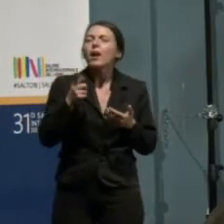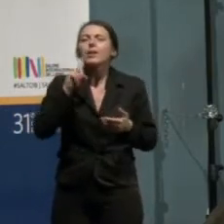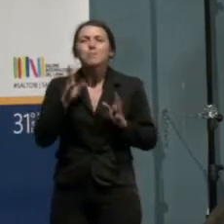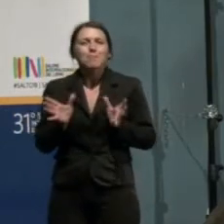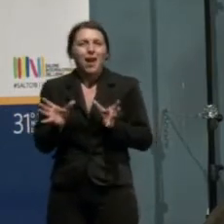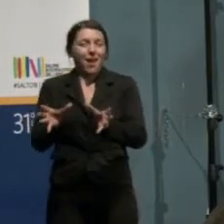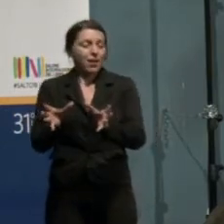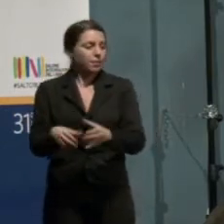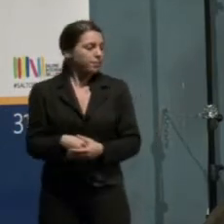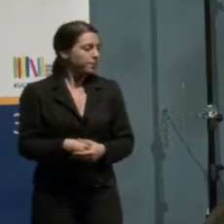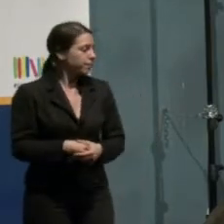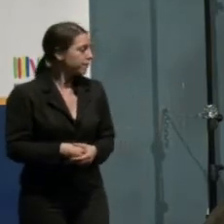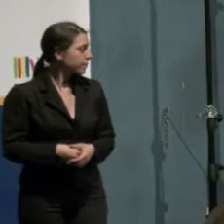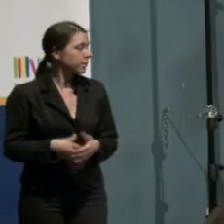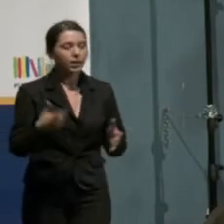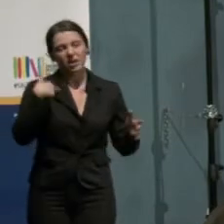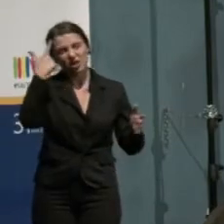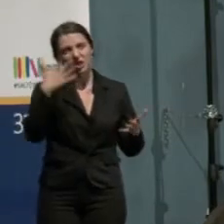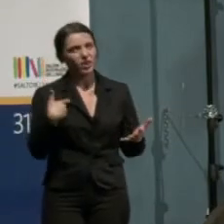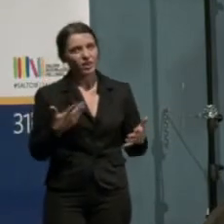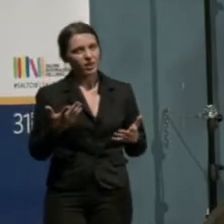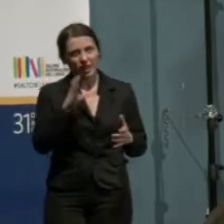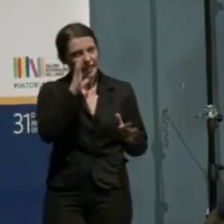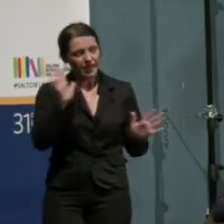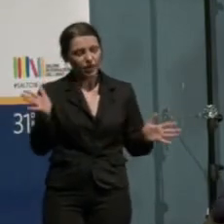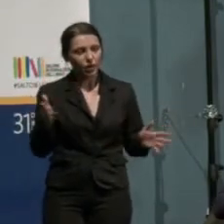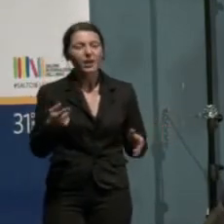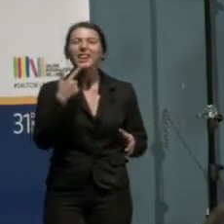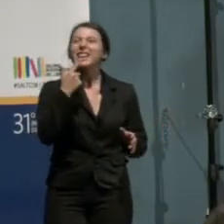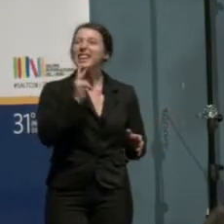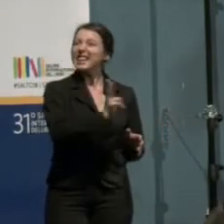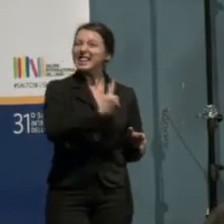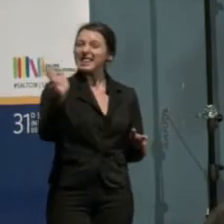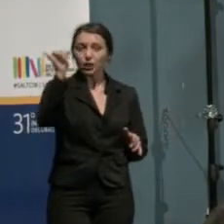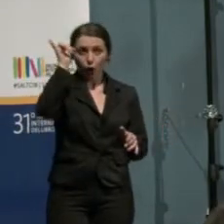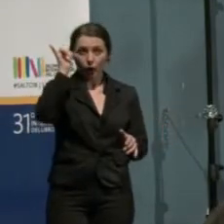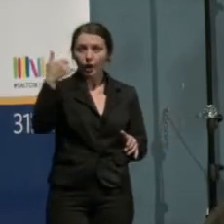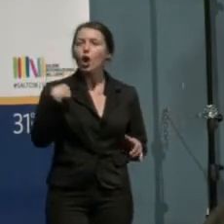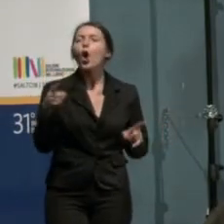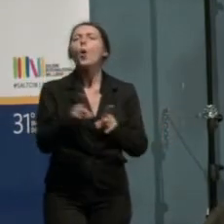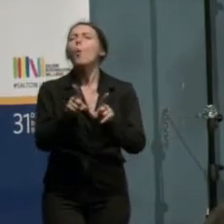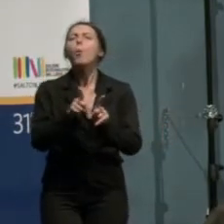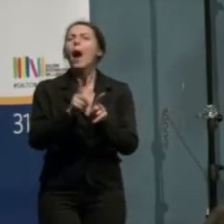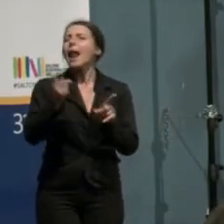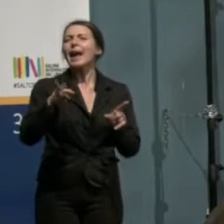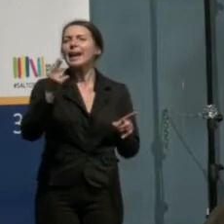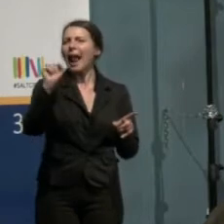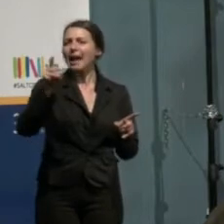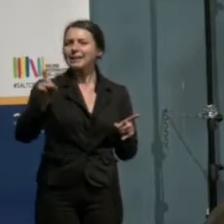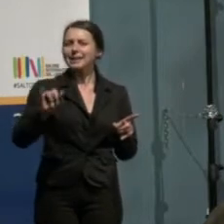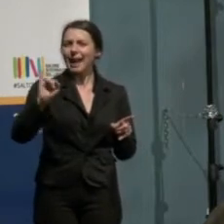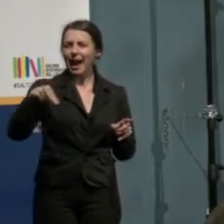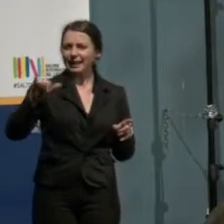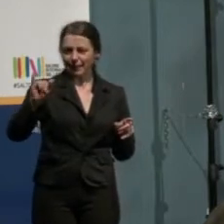lo stato ha fatto un disastro non solo per i tifosi del torino ha praticamente sono come ciccio graziani diciamo il